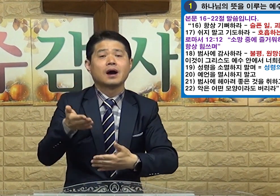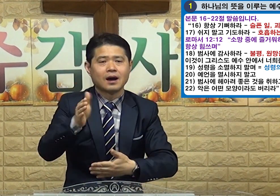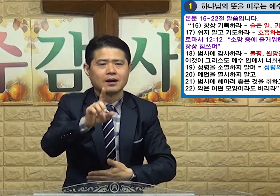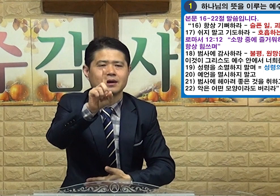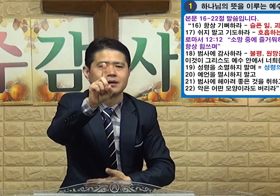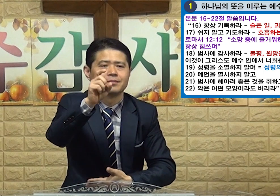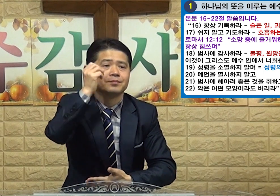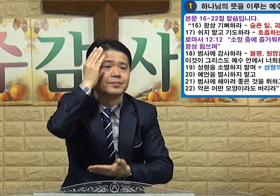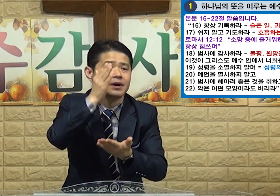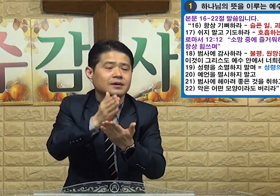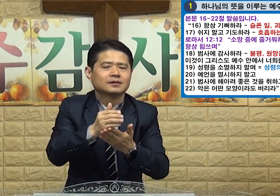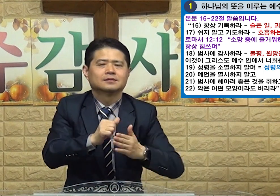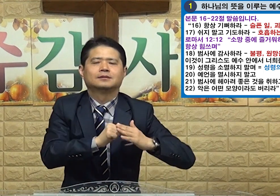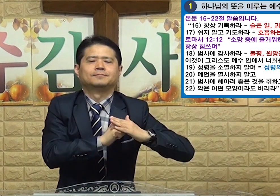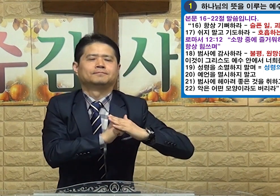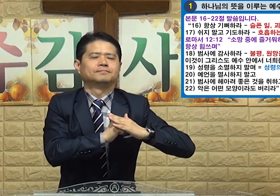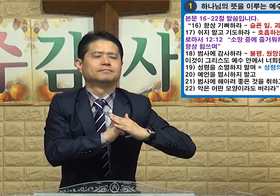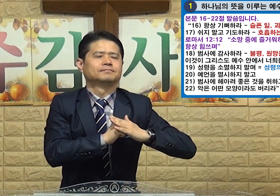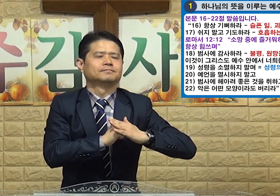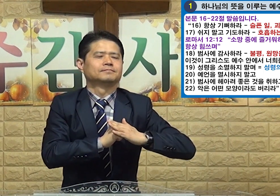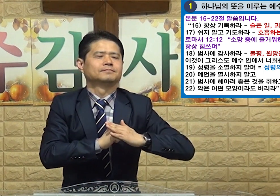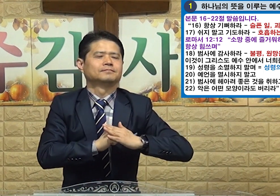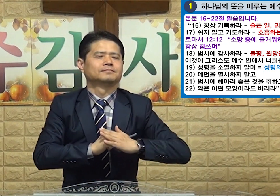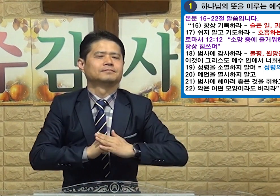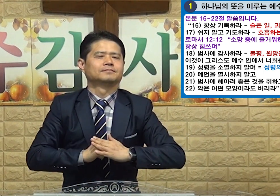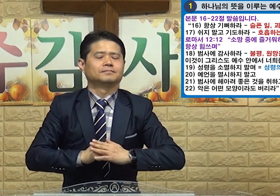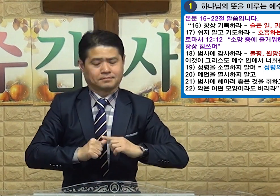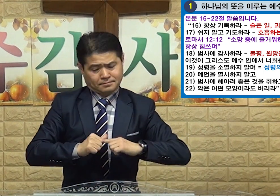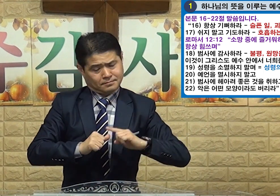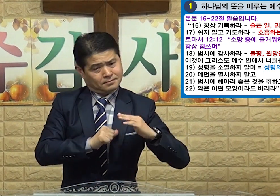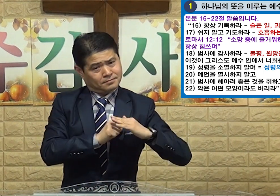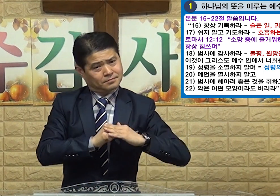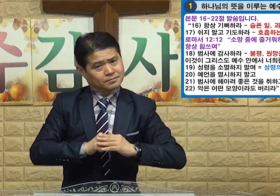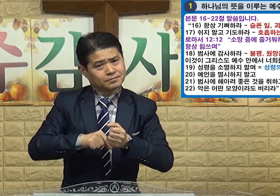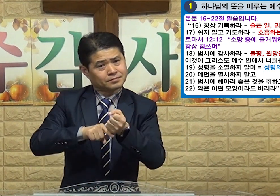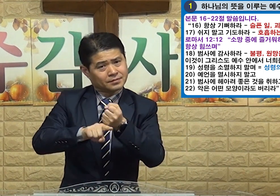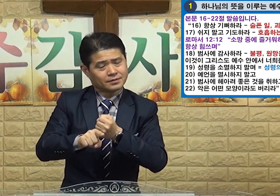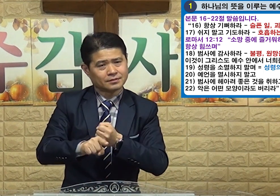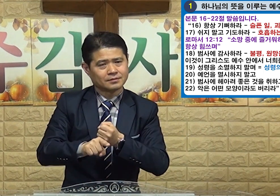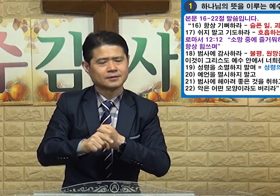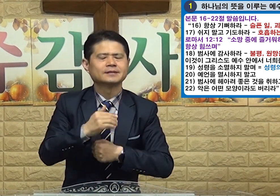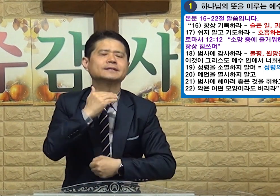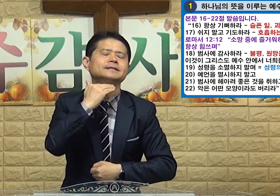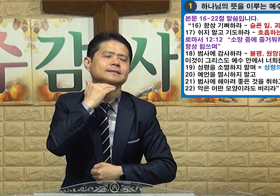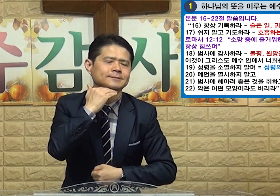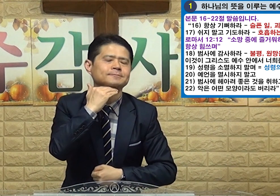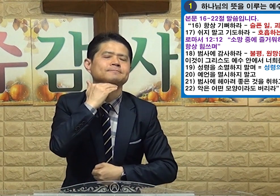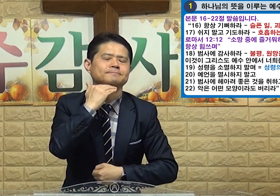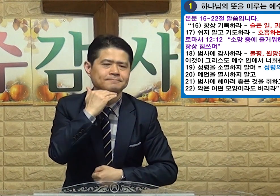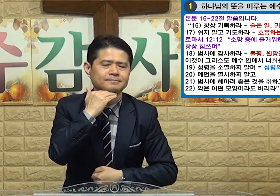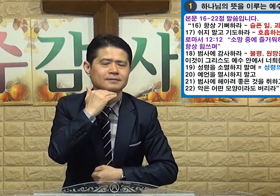불안한 것입니다. 하지만 단 하나 우리가 인내로서 참